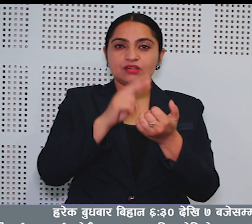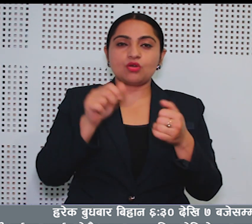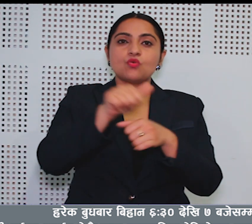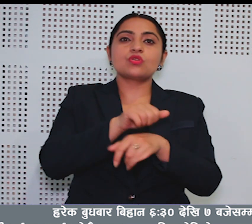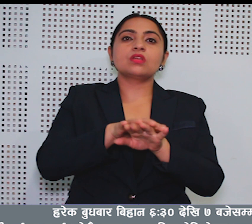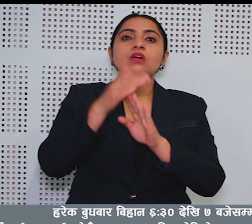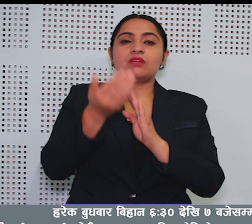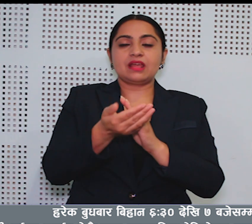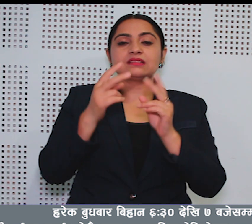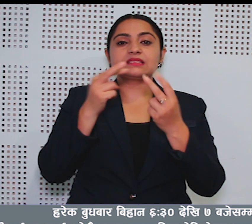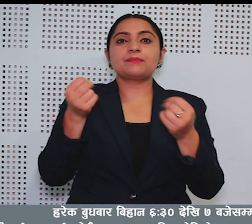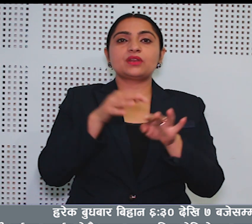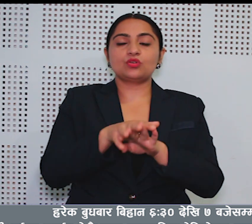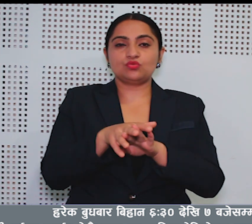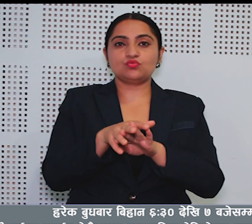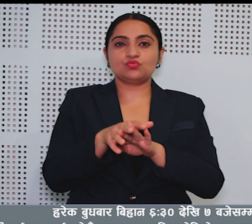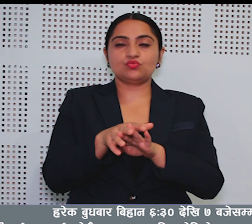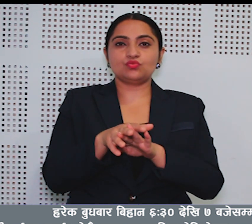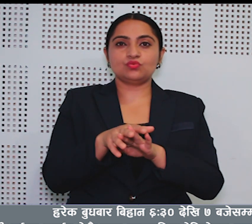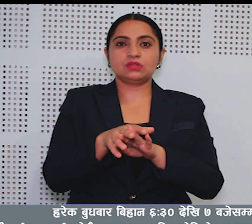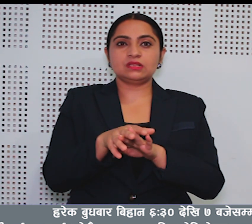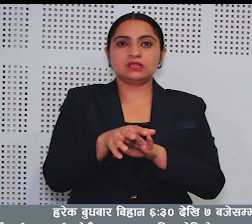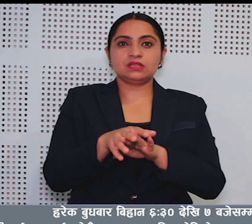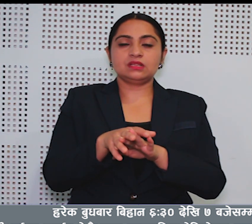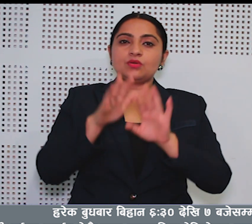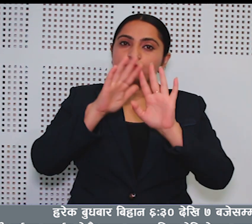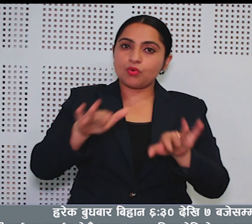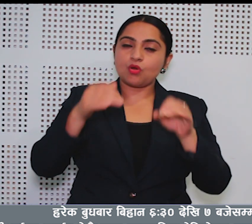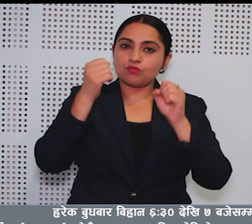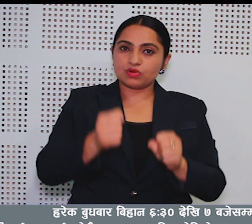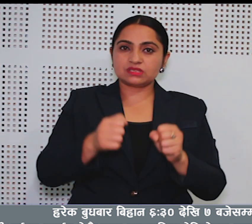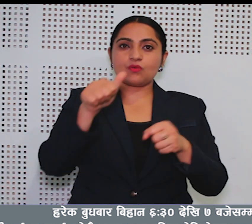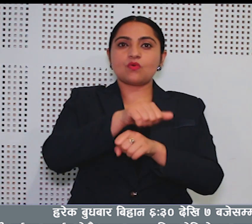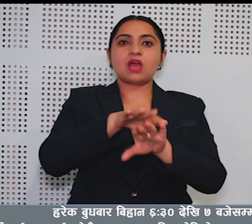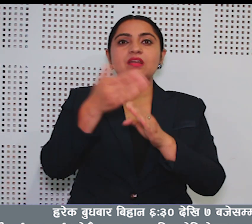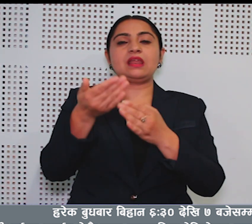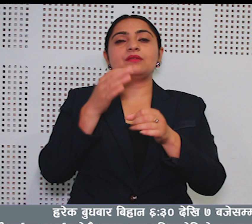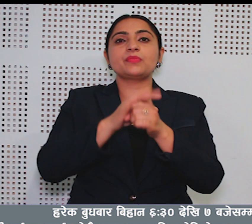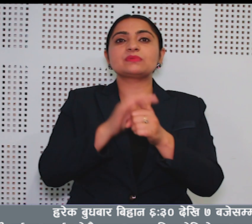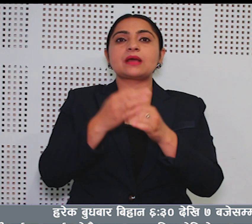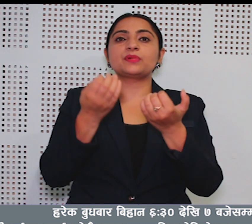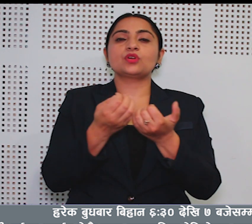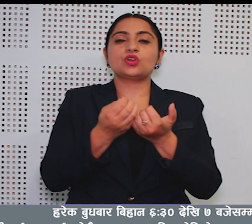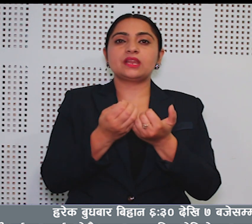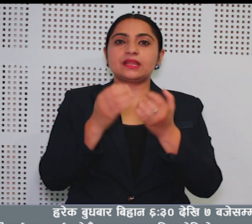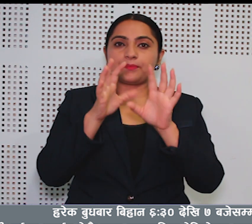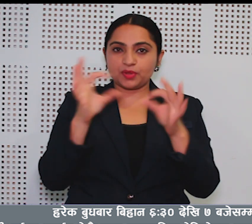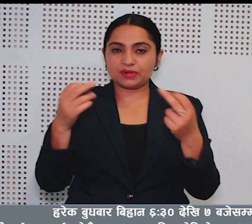के अरे सामानहरू होइन अब अलग बस्दाखेरि उनीहरूलाई व्यवस्थापन गर्ने विभिन्न सामानदेखि